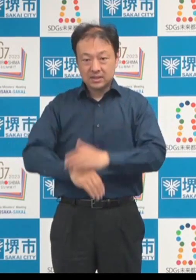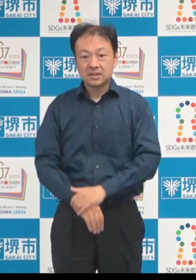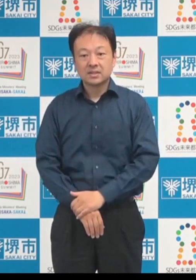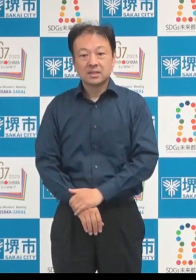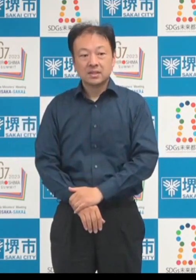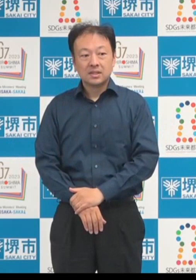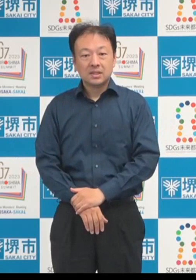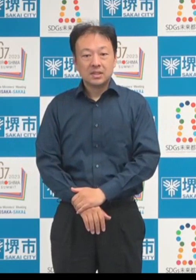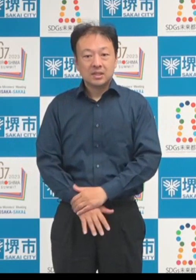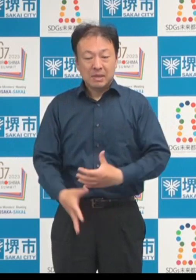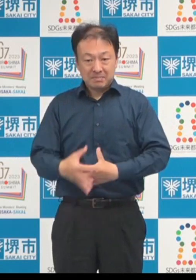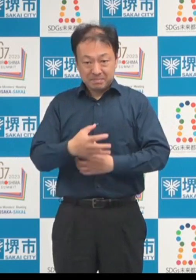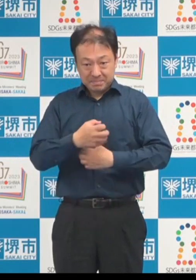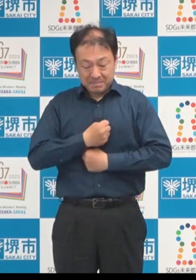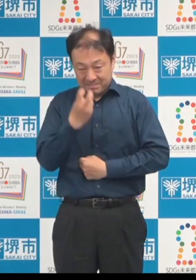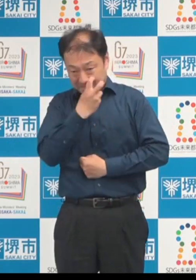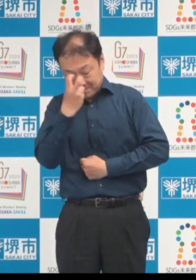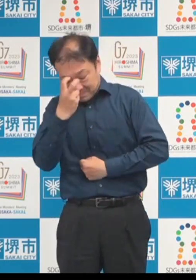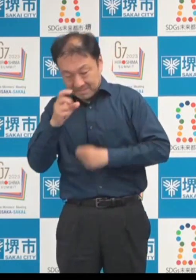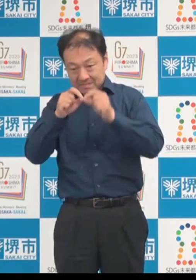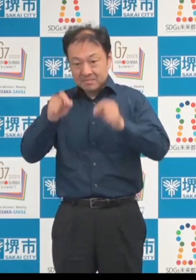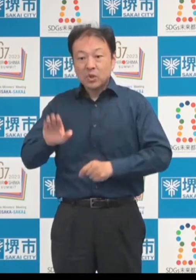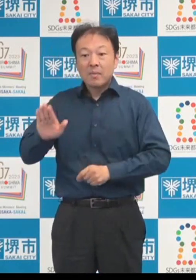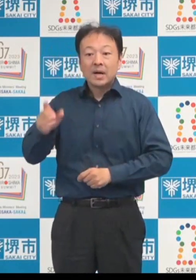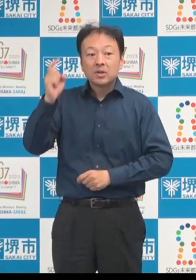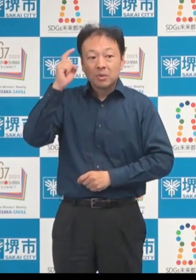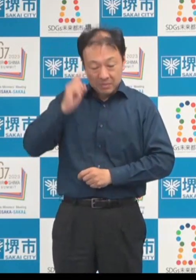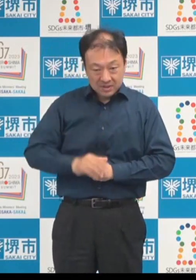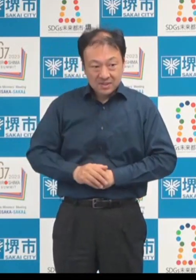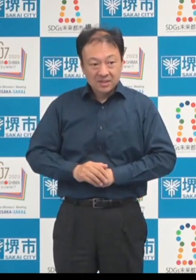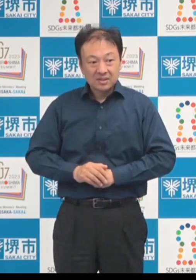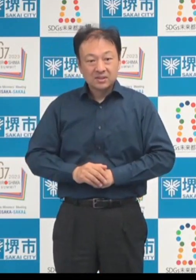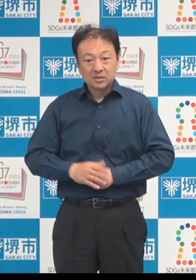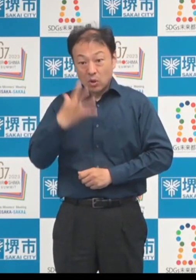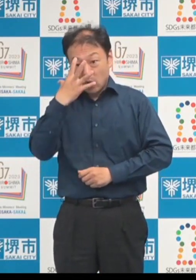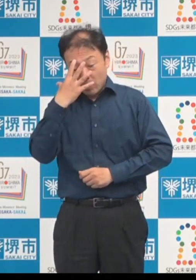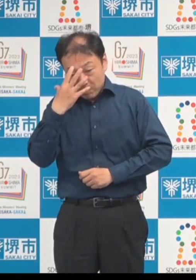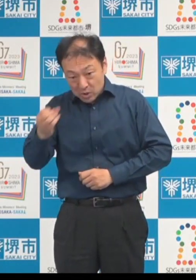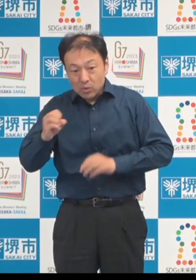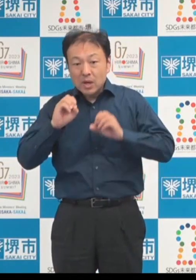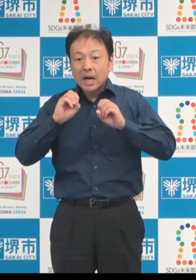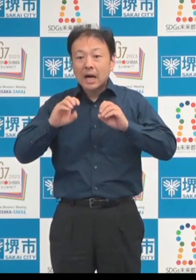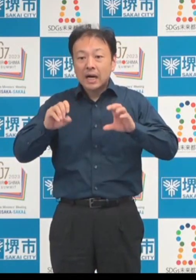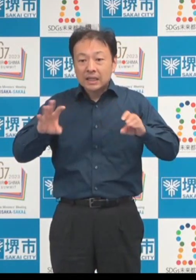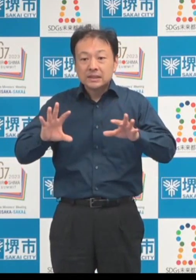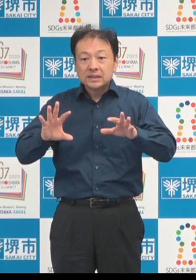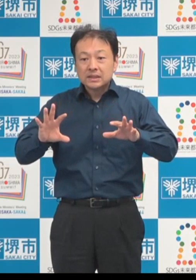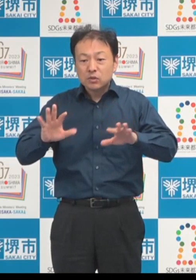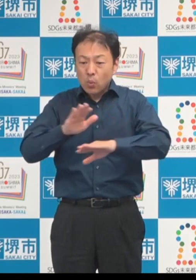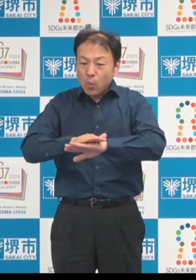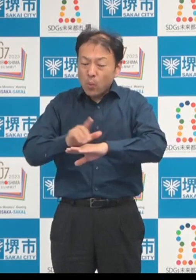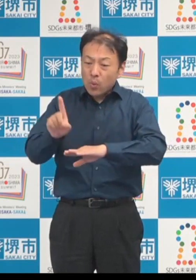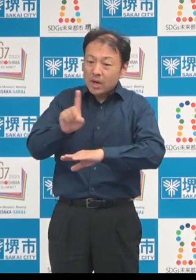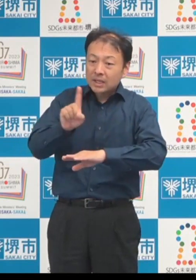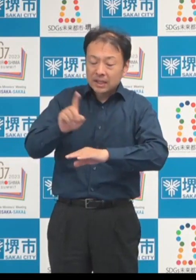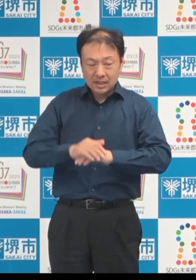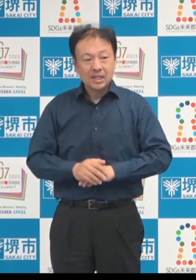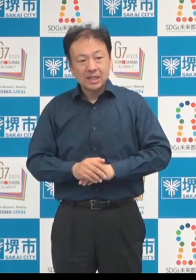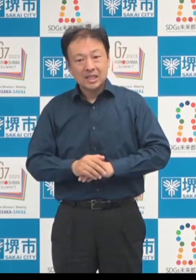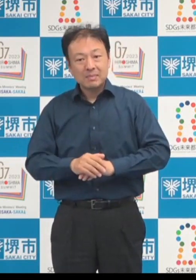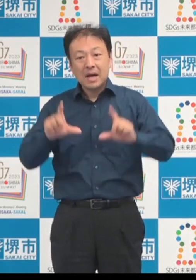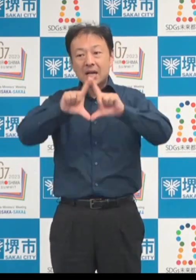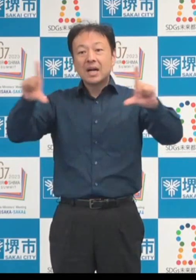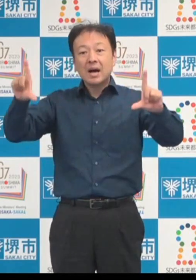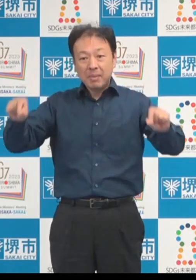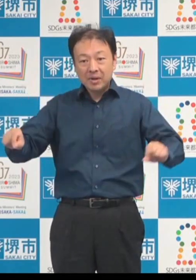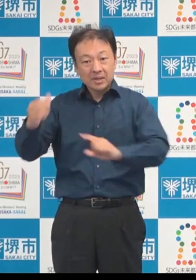上の問題さまざまあるとは思うんですけど、ちょっと魅力発信のその手立てがなかなか見えづらいなと、シティドレッシングとか給食